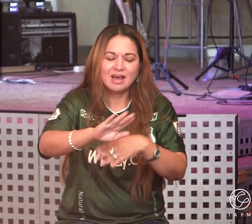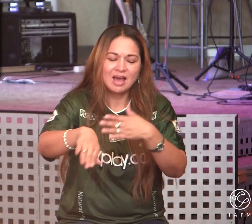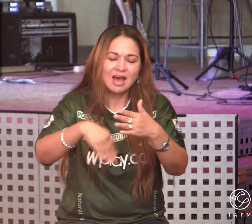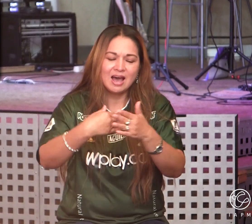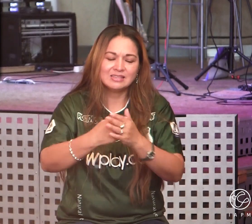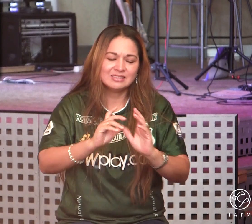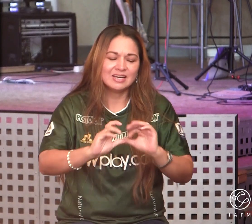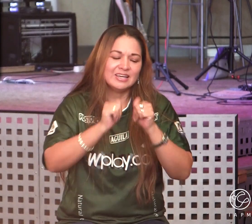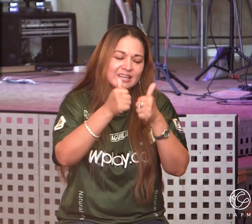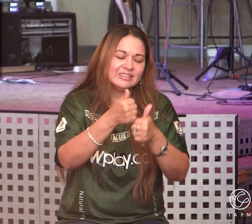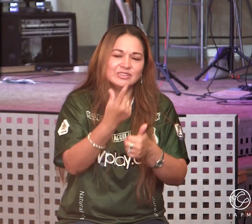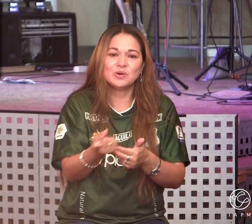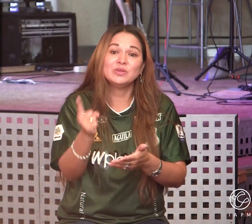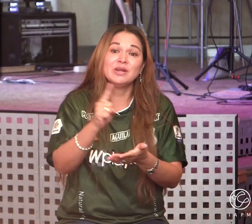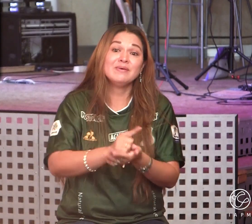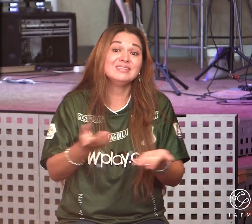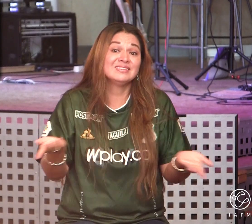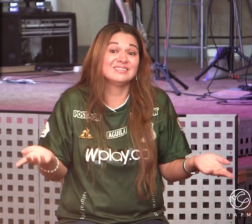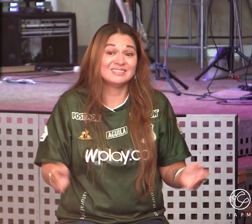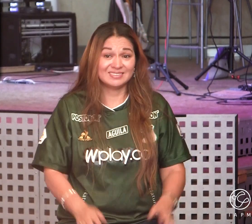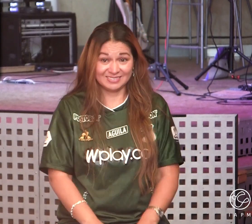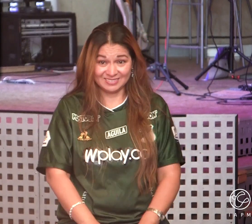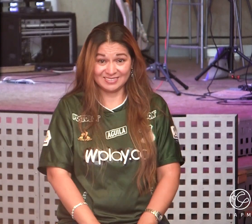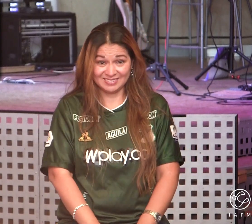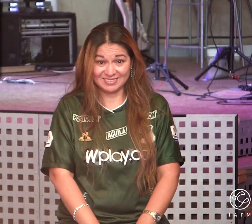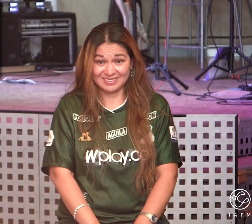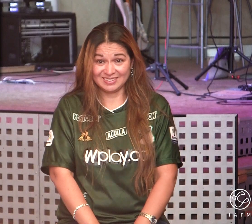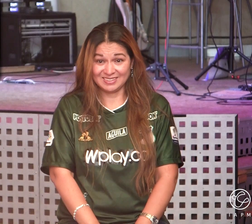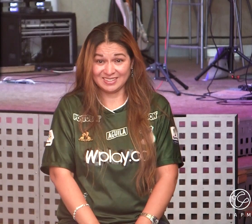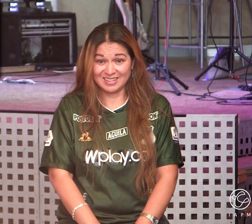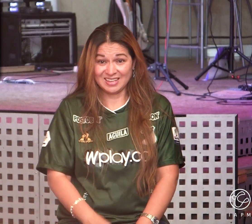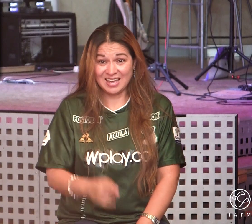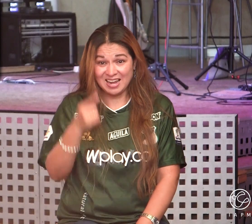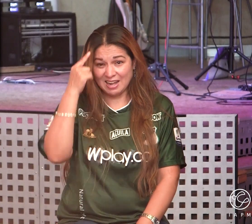parar de aumentar y de no parar de brillar, que no, la